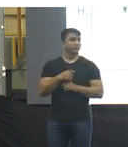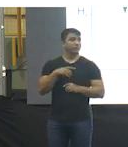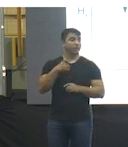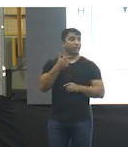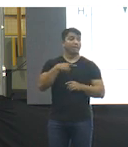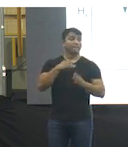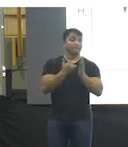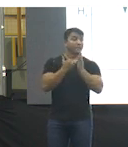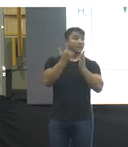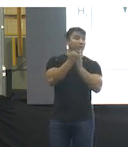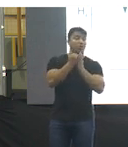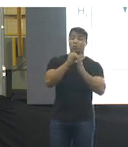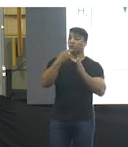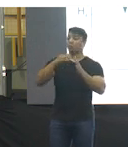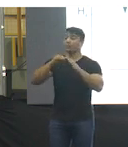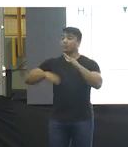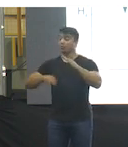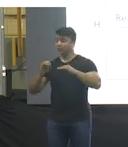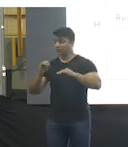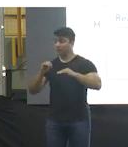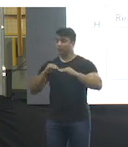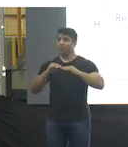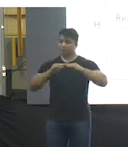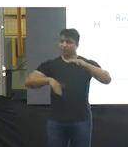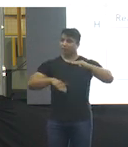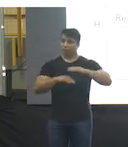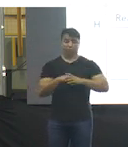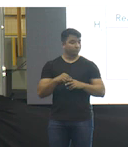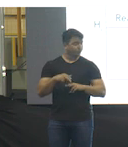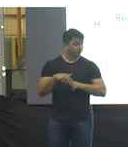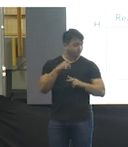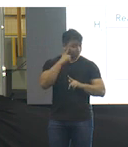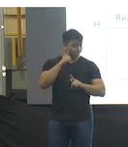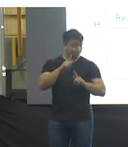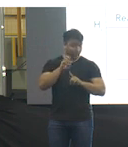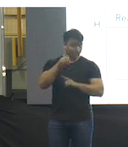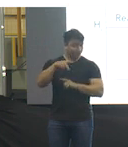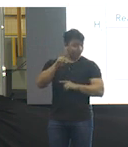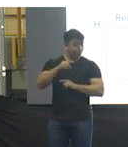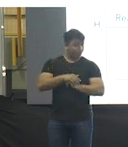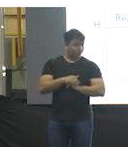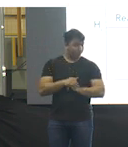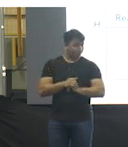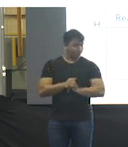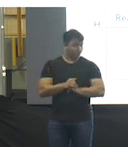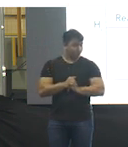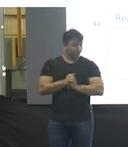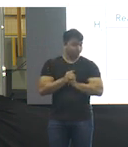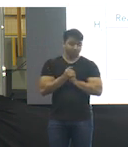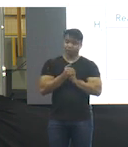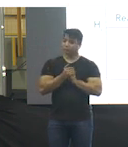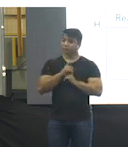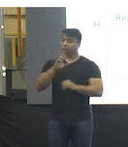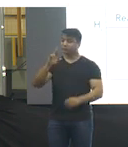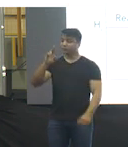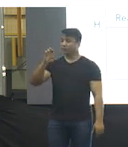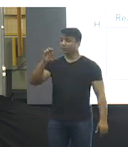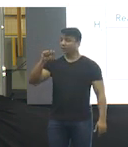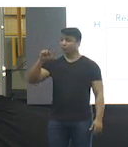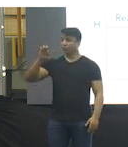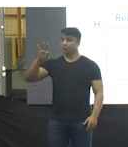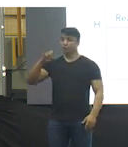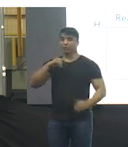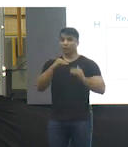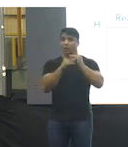zero? Menor do que zero. Olha o gráfico de uma reação endotérmica. É exatamente o inverso. O reagente está